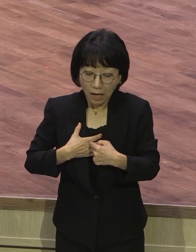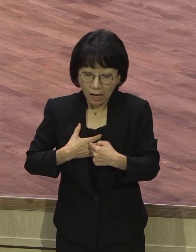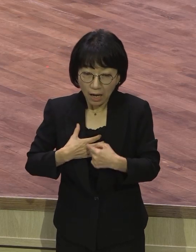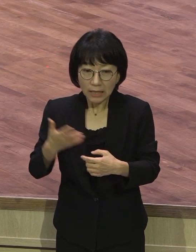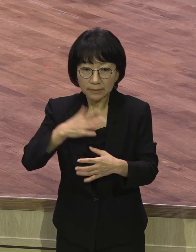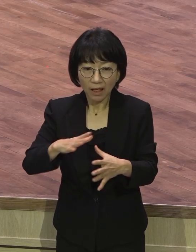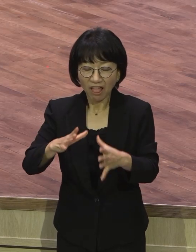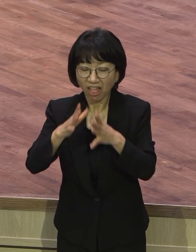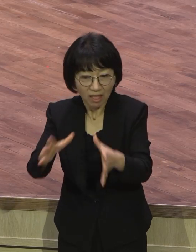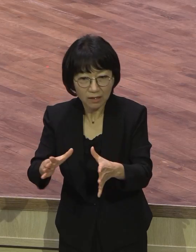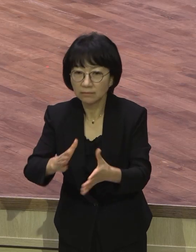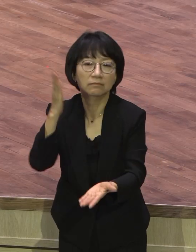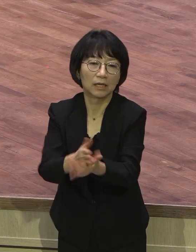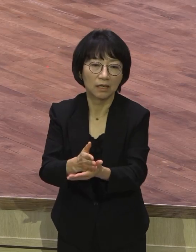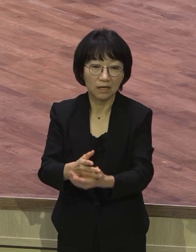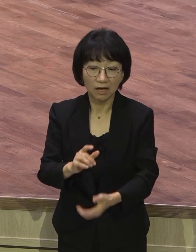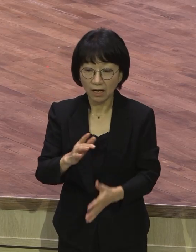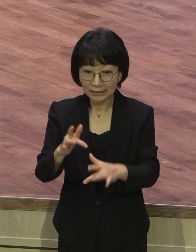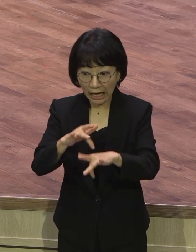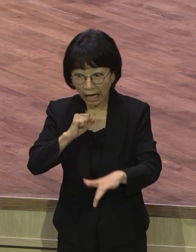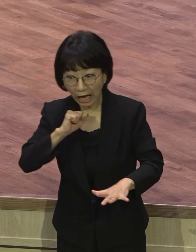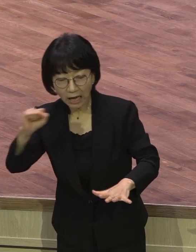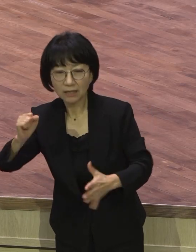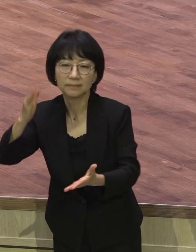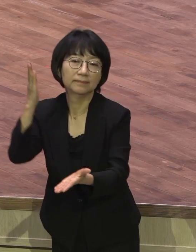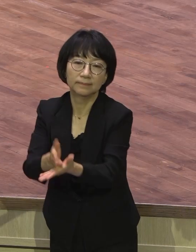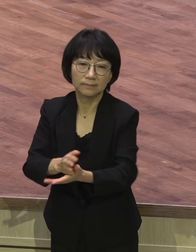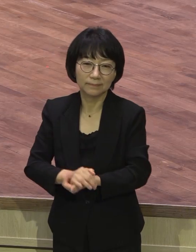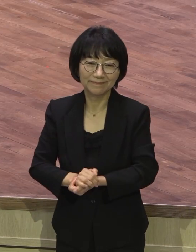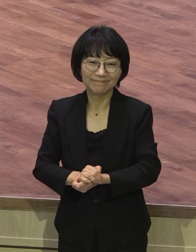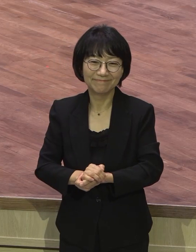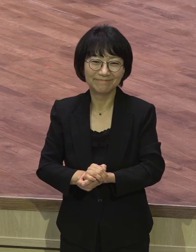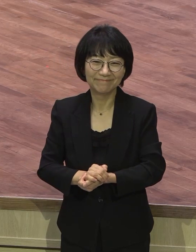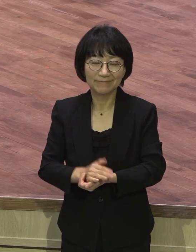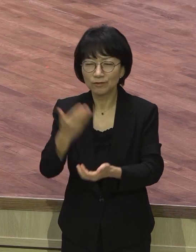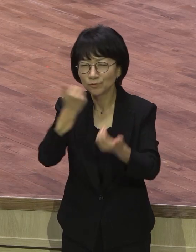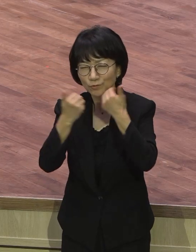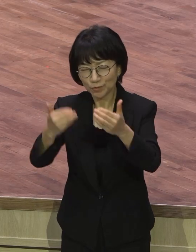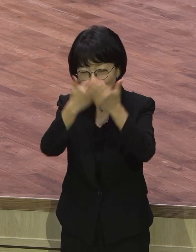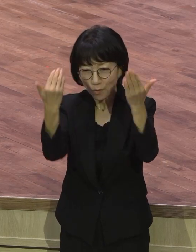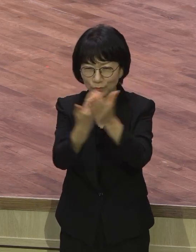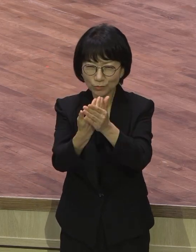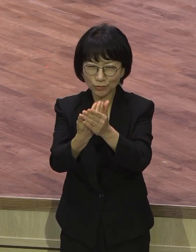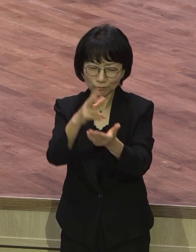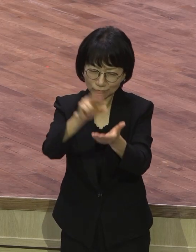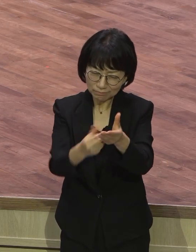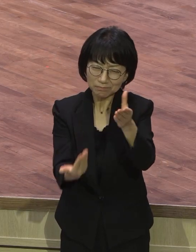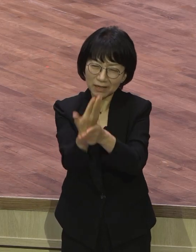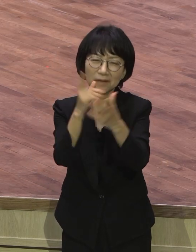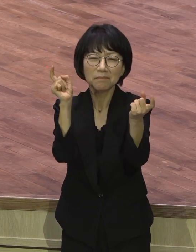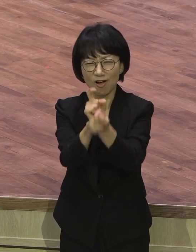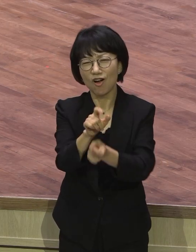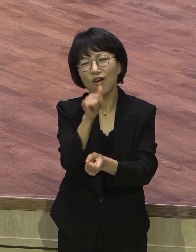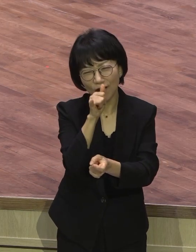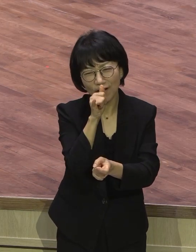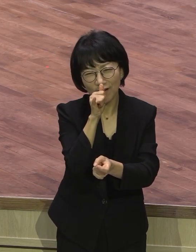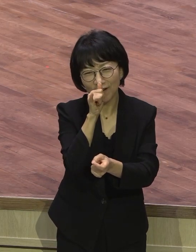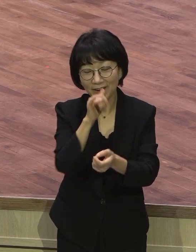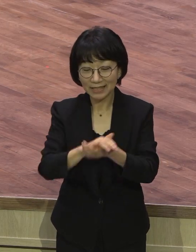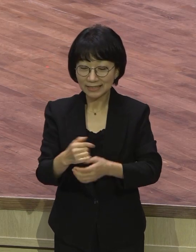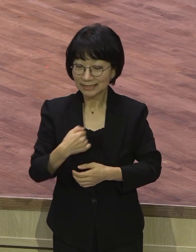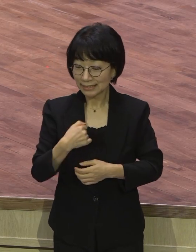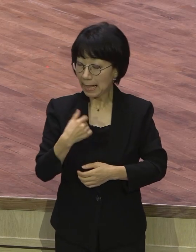당하면 안 된다는 거예요. 풍랑은 누구에게 나옵니다. 당하면 안 돼요. 제가 세가족부에서